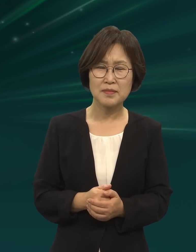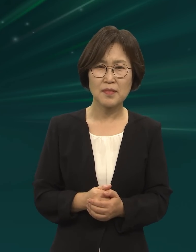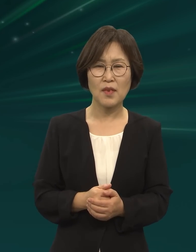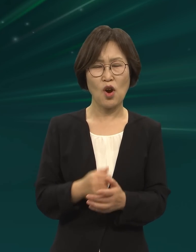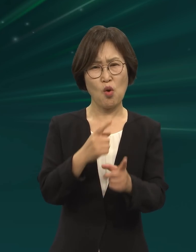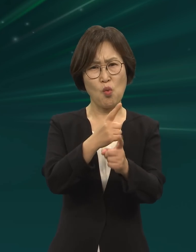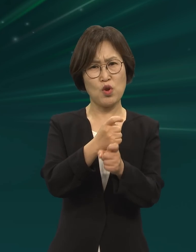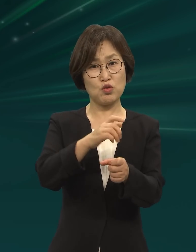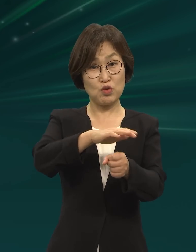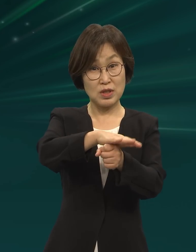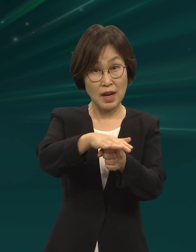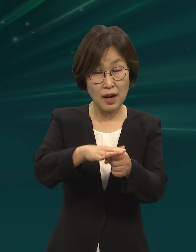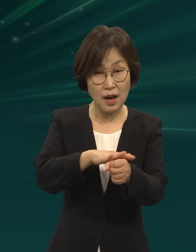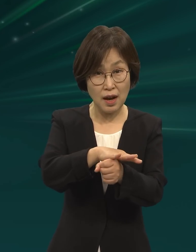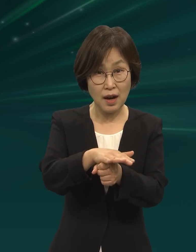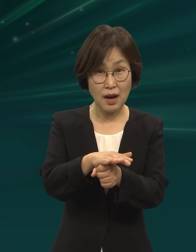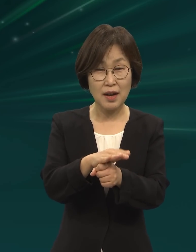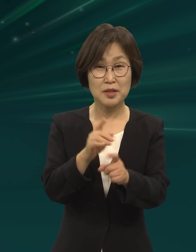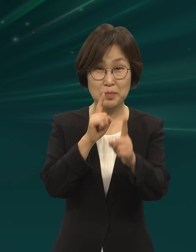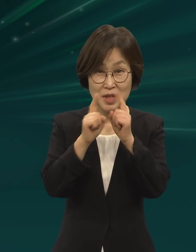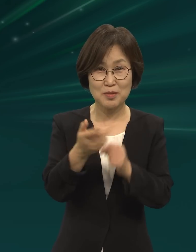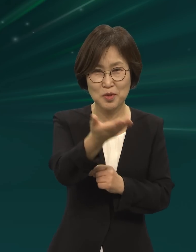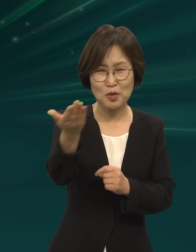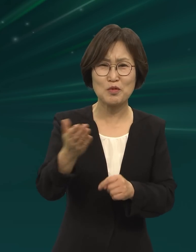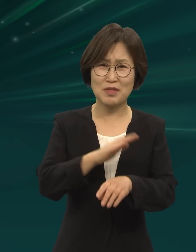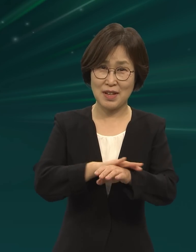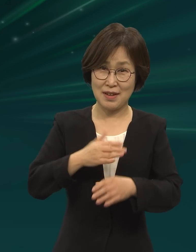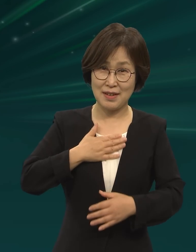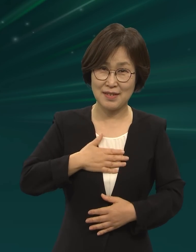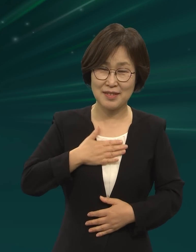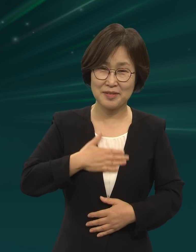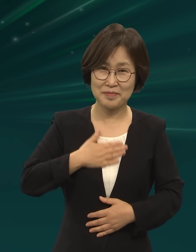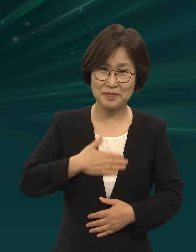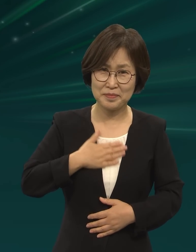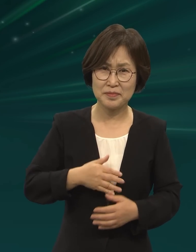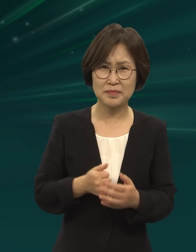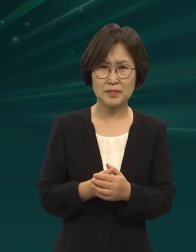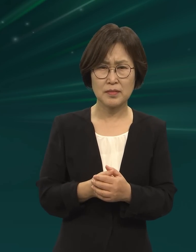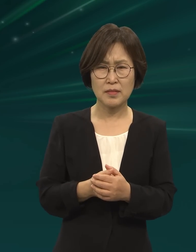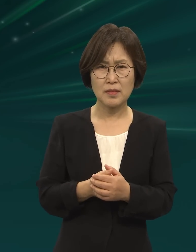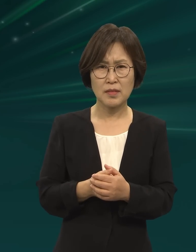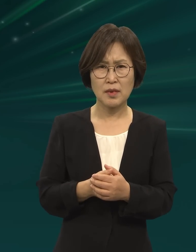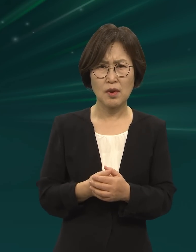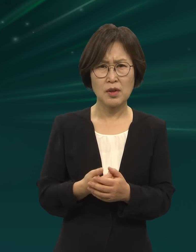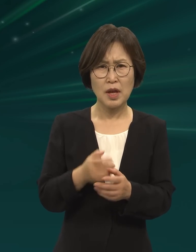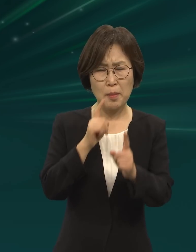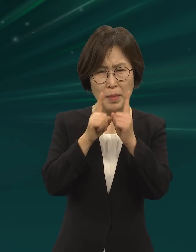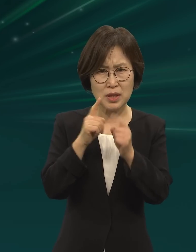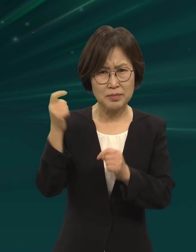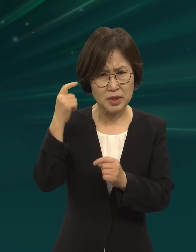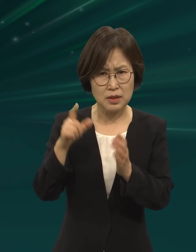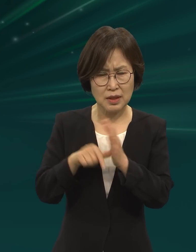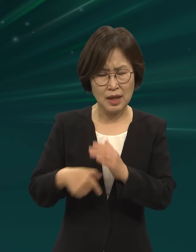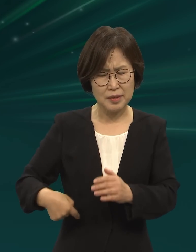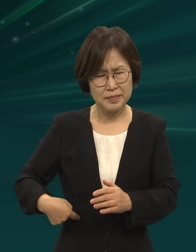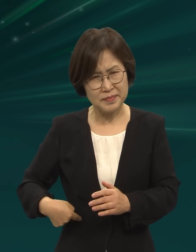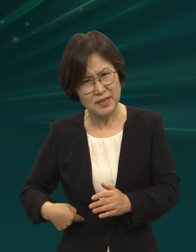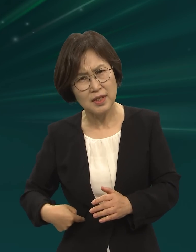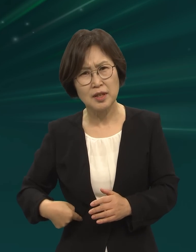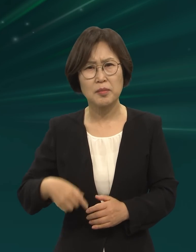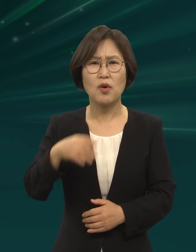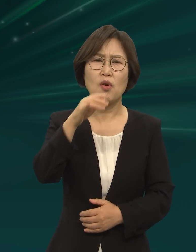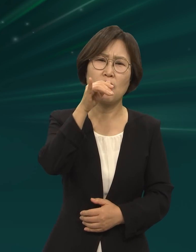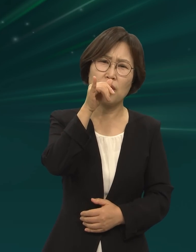사랑해라, 이렇게 다 들었었잖아요. 저는 이 말들이 마음에 너무 들리기도 하고 많이 좋아졌습니다.